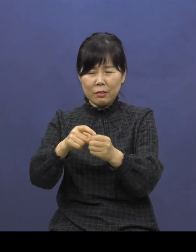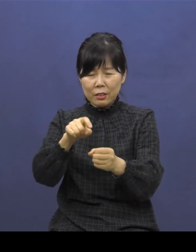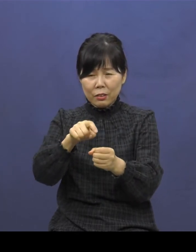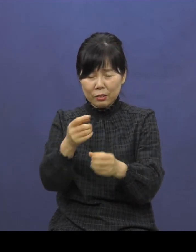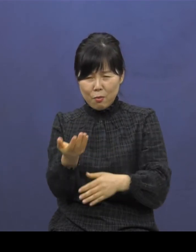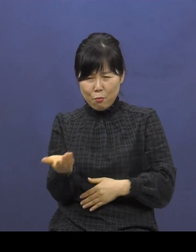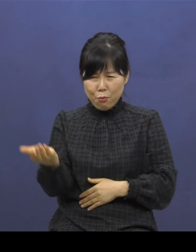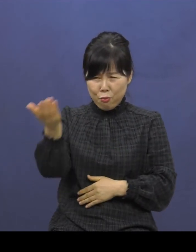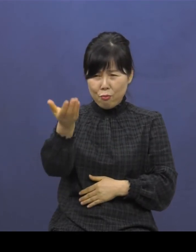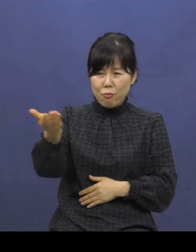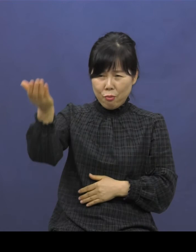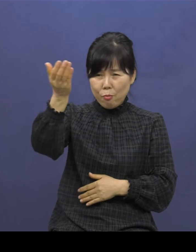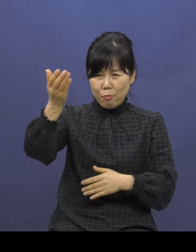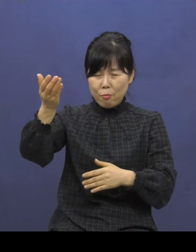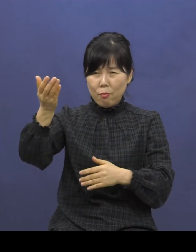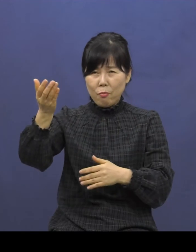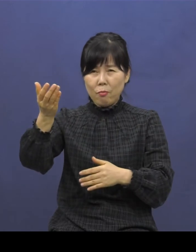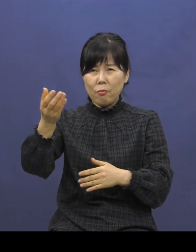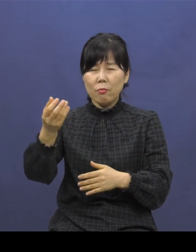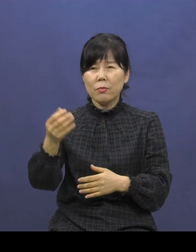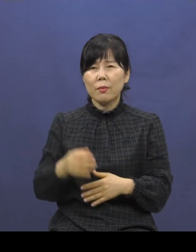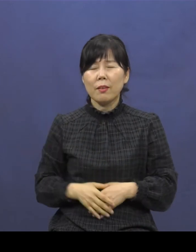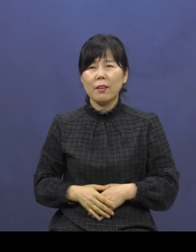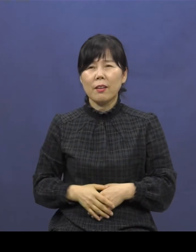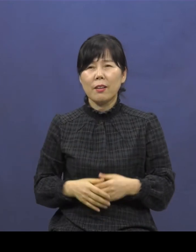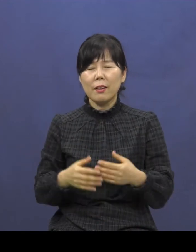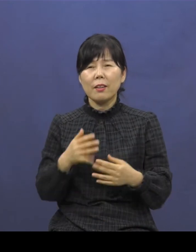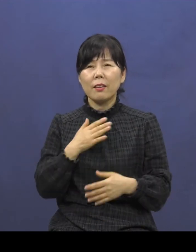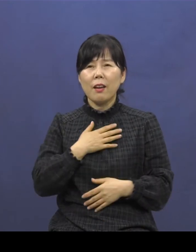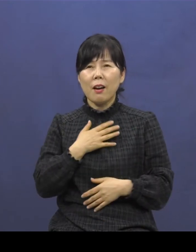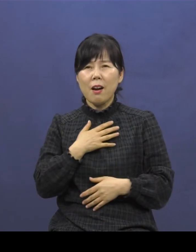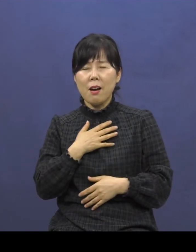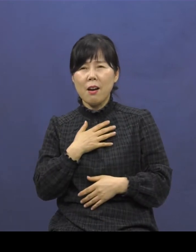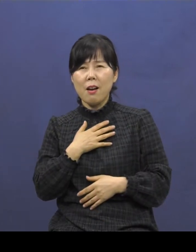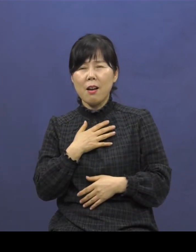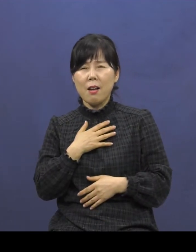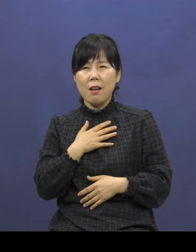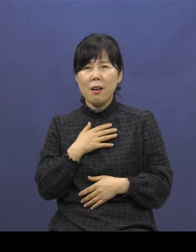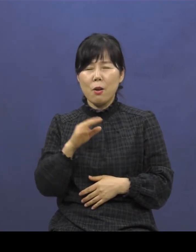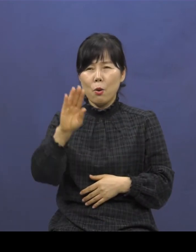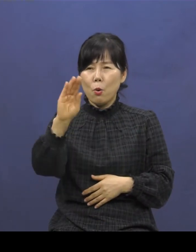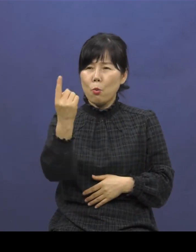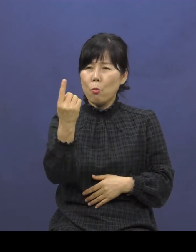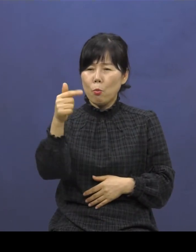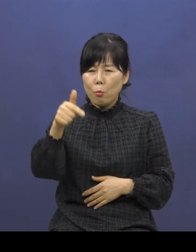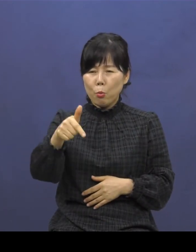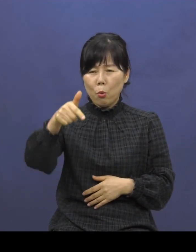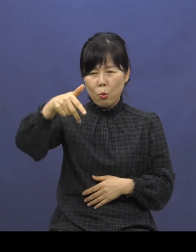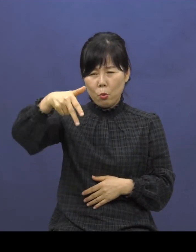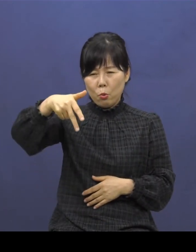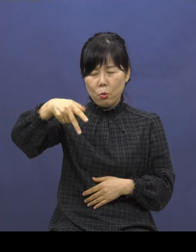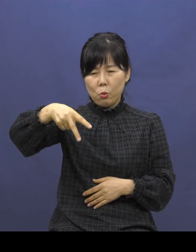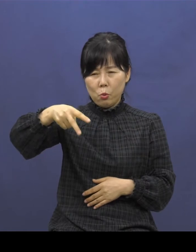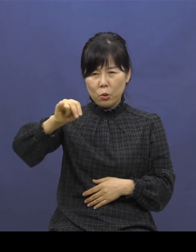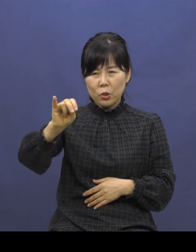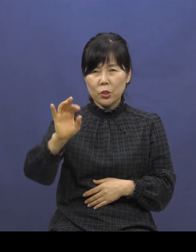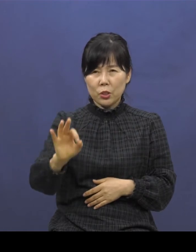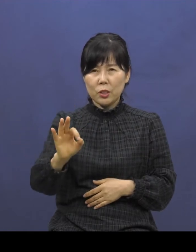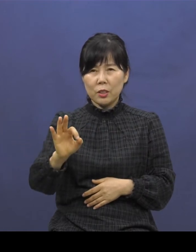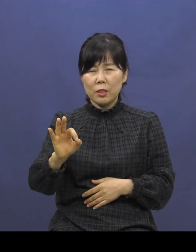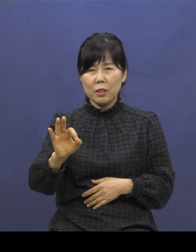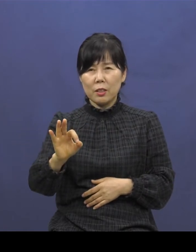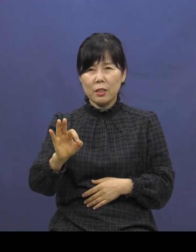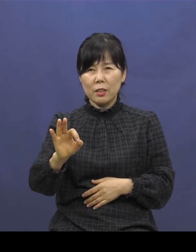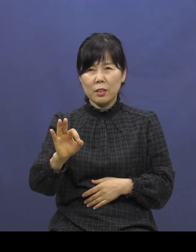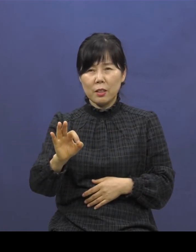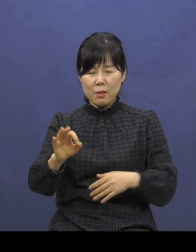영적인 가드를 올리고. 저는 복싱 경기할 때 그때 정말 어떤 때는 정말 감동이 올